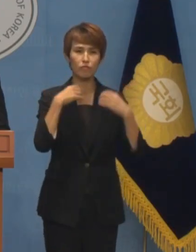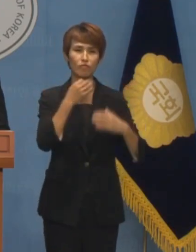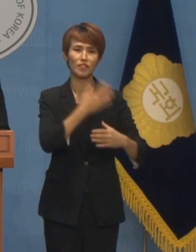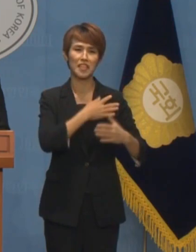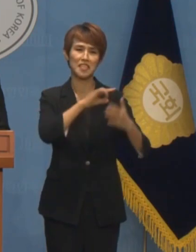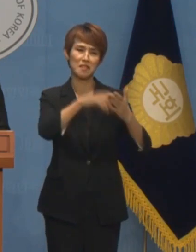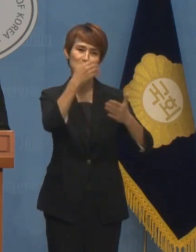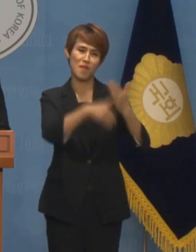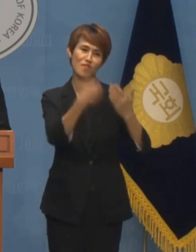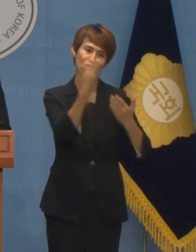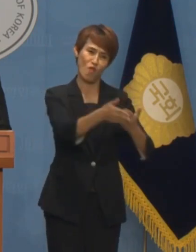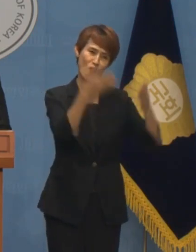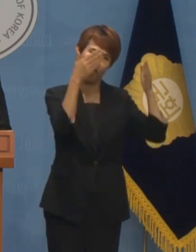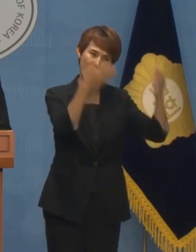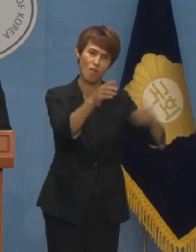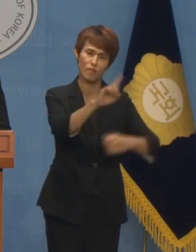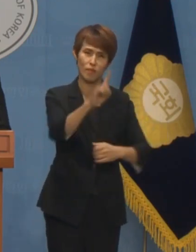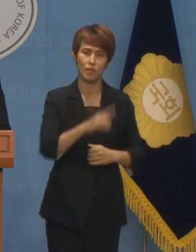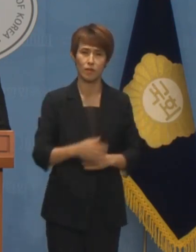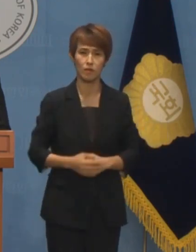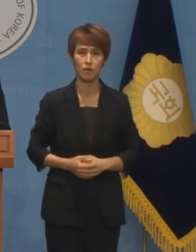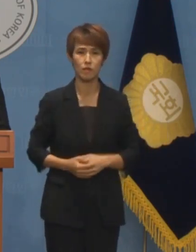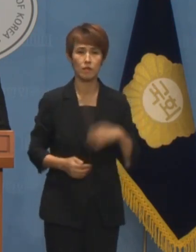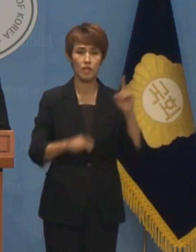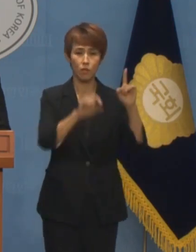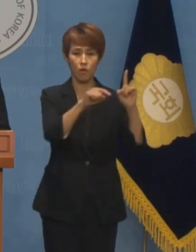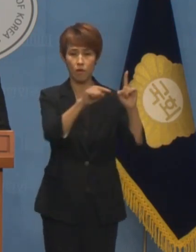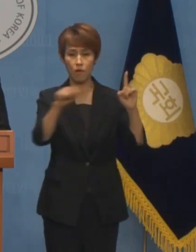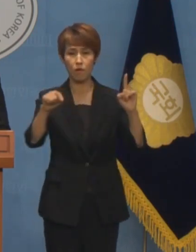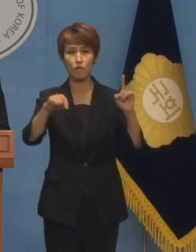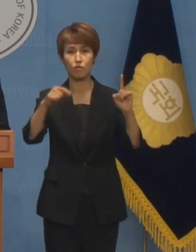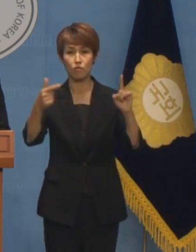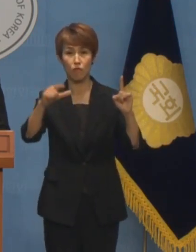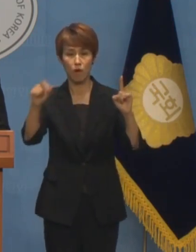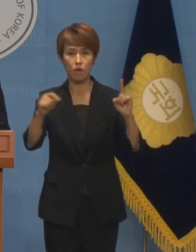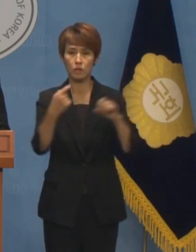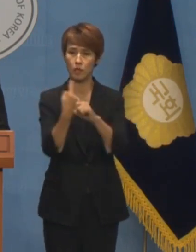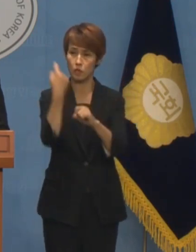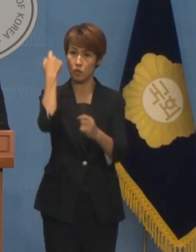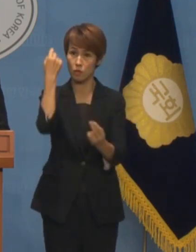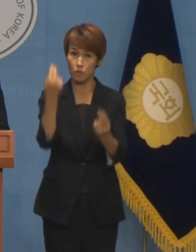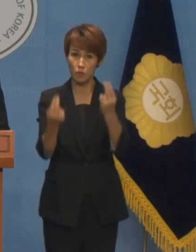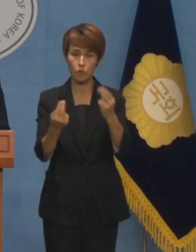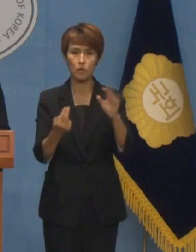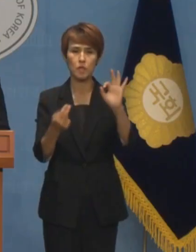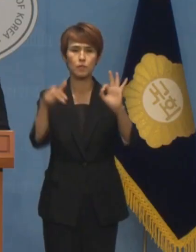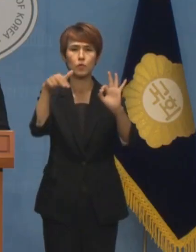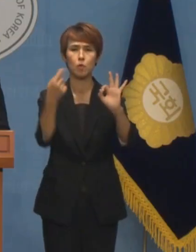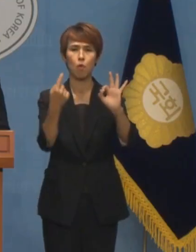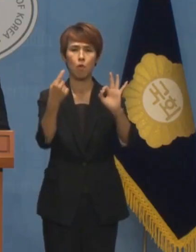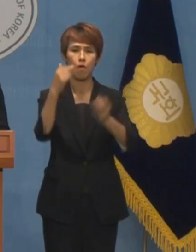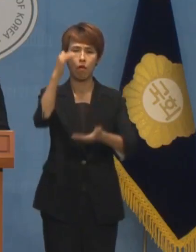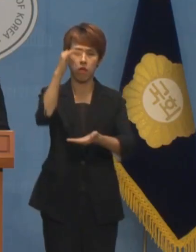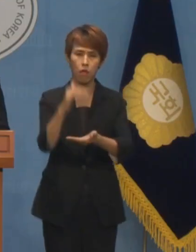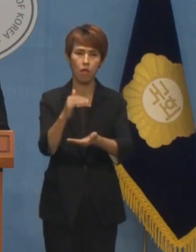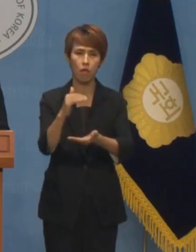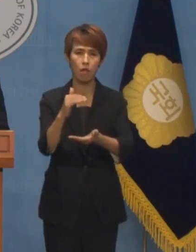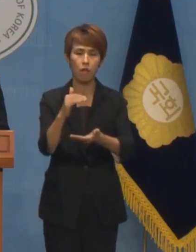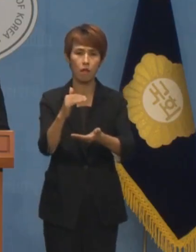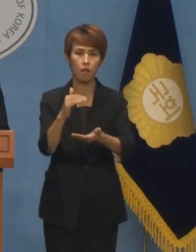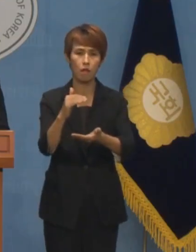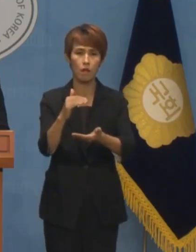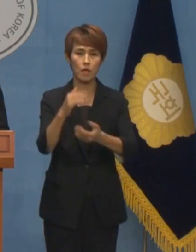황당합니다. 올해 상반기 국세 수입이 전년 대비 10조 원 감소하며 연간 세수 예상치의